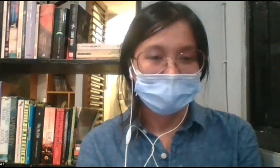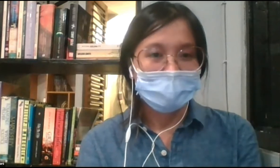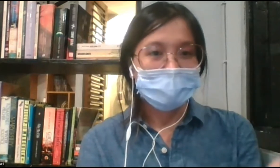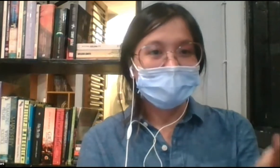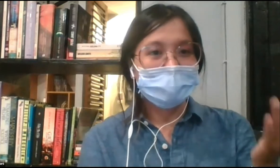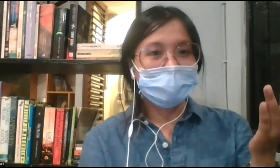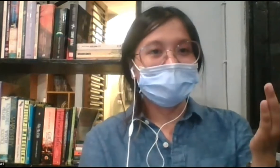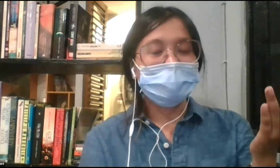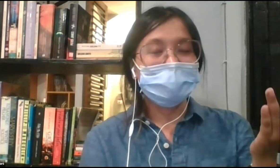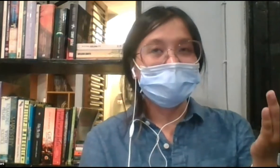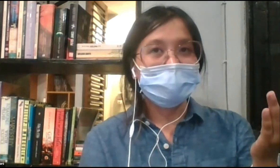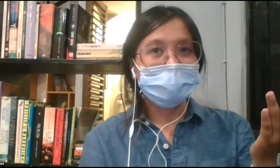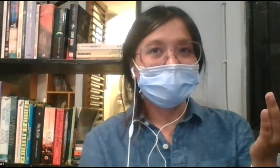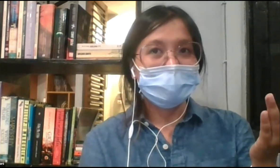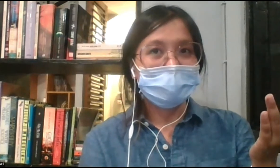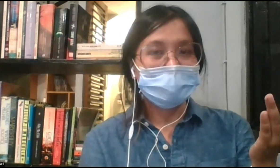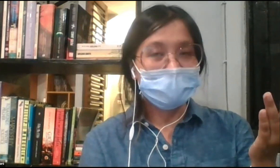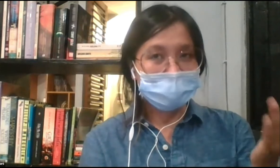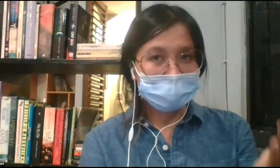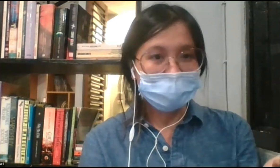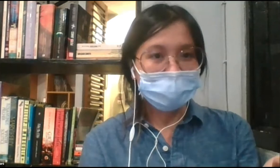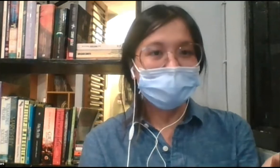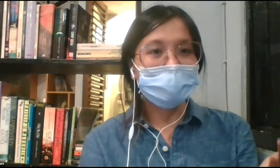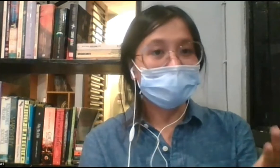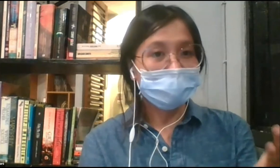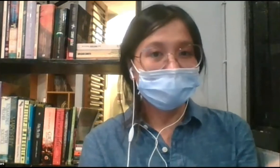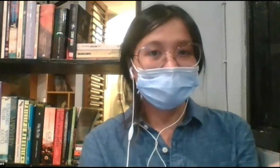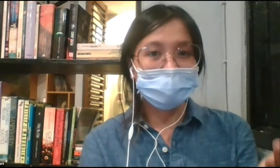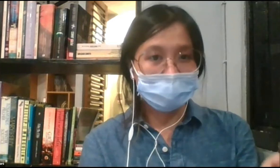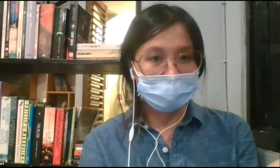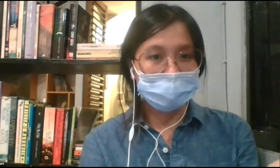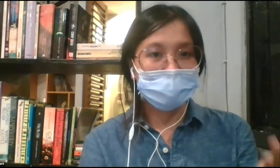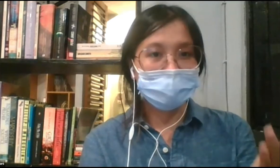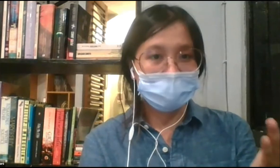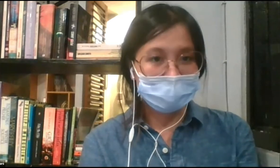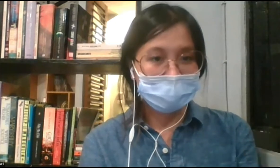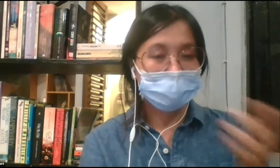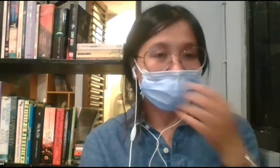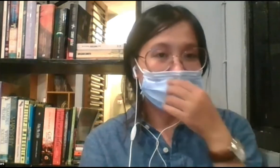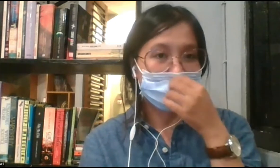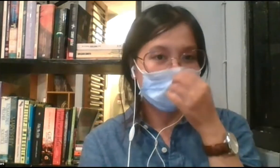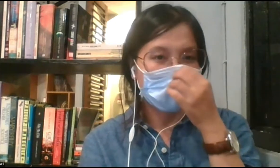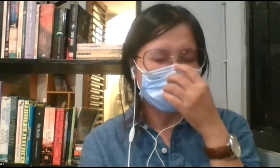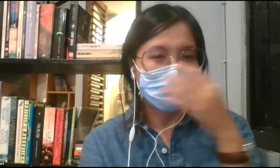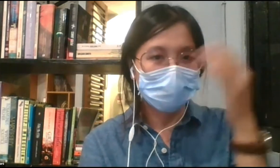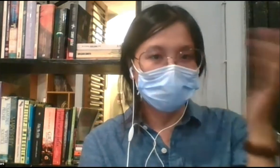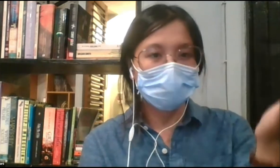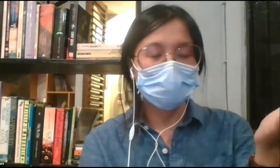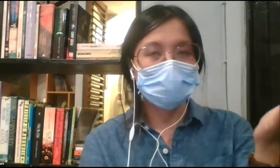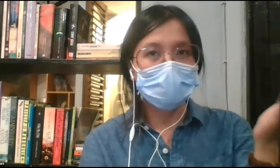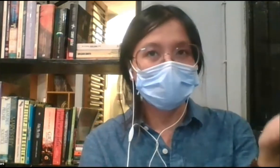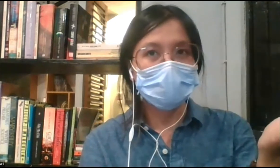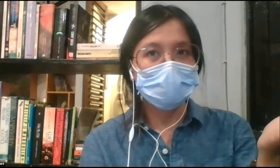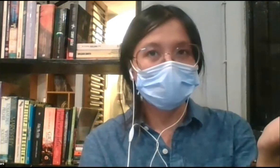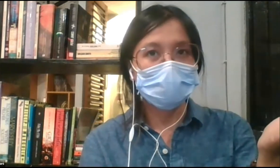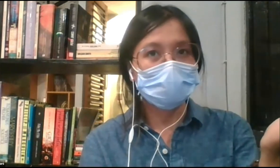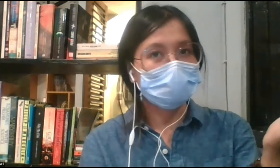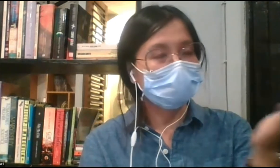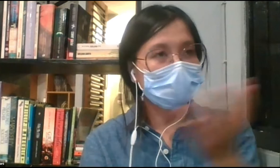dibicarakan. Nah, biasanya orang akan tertarik membaca sebuah persoalan yang